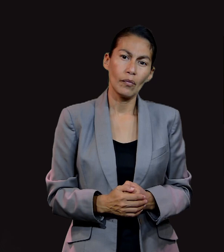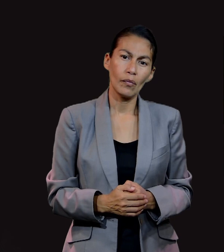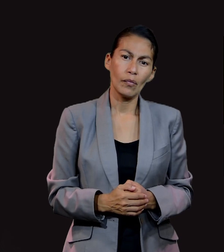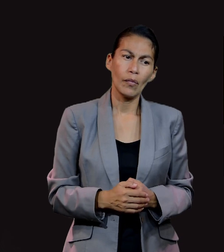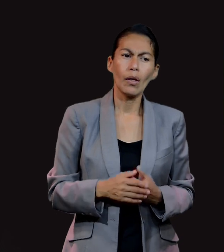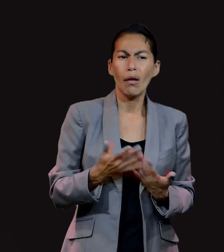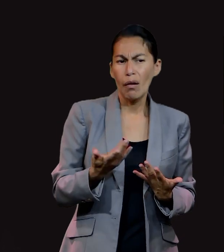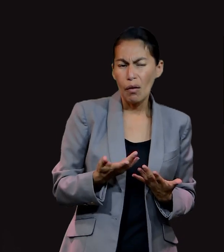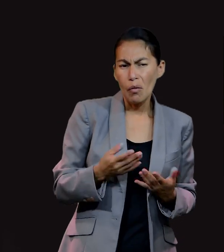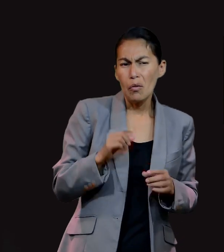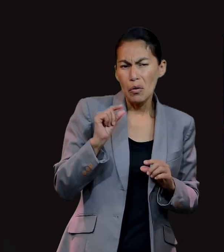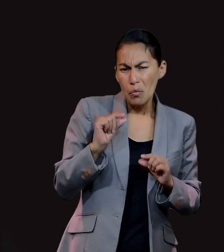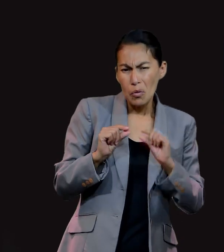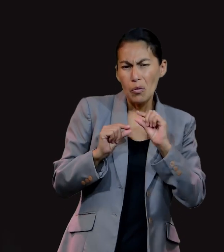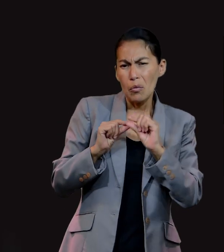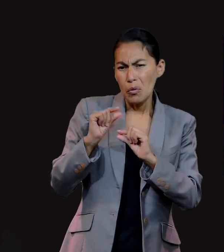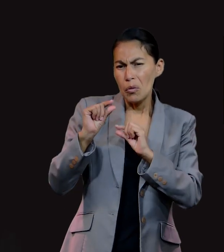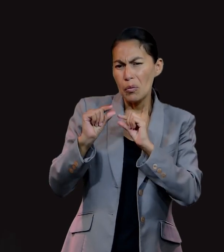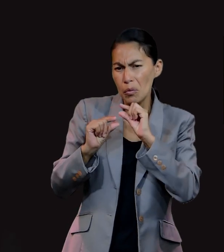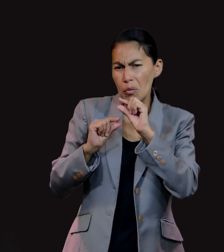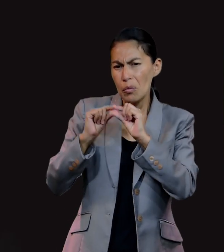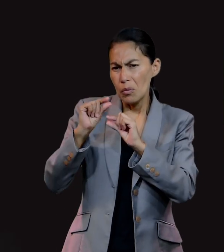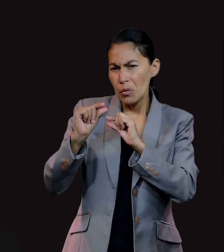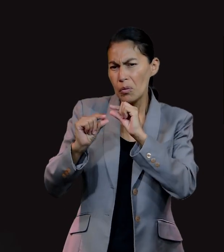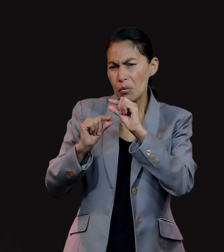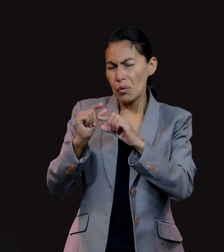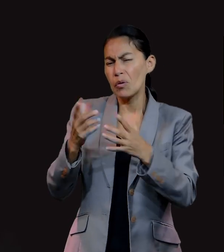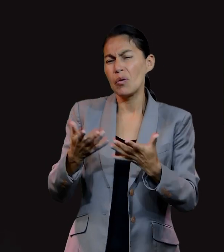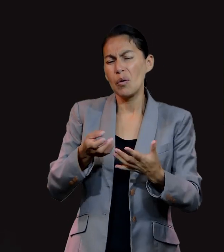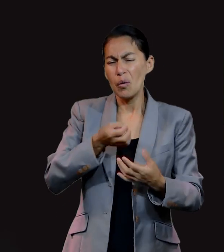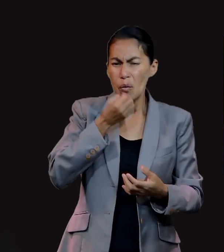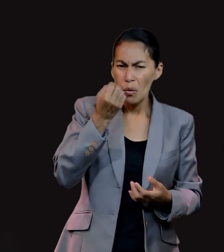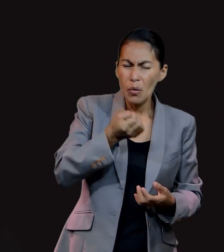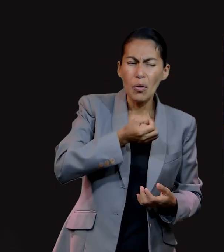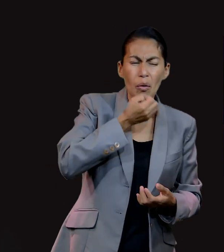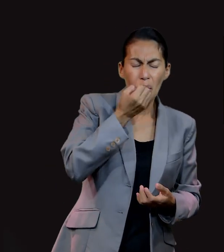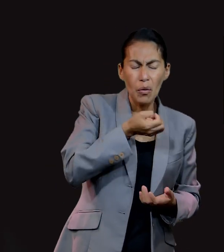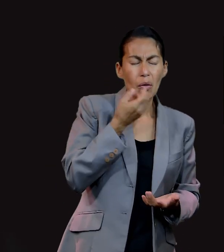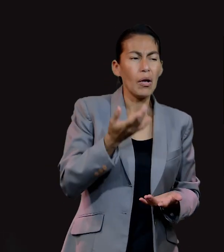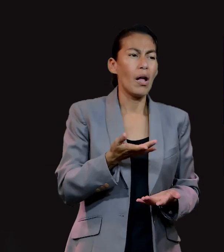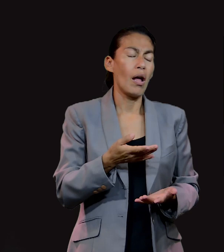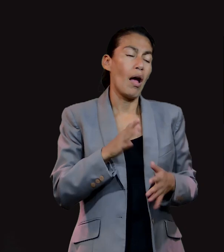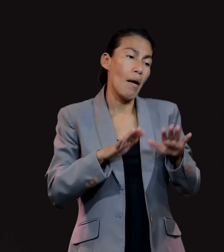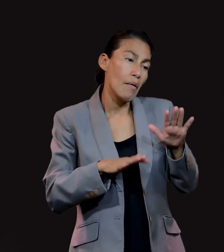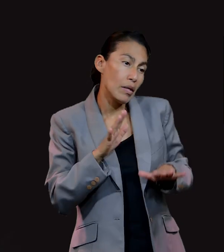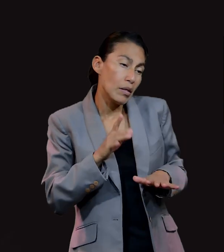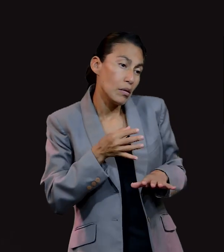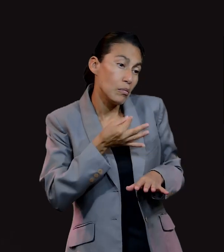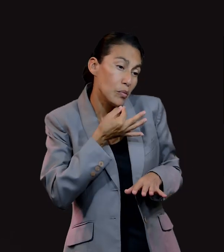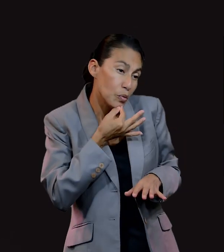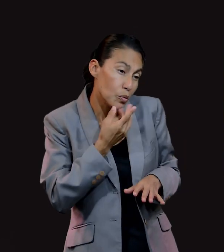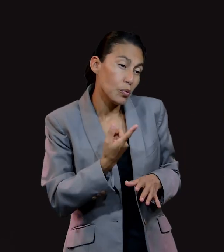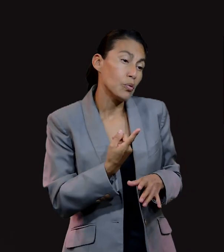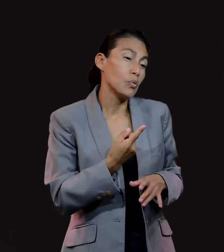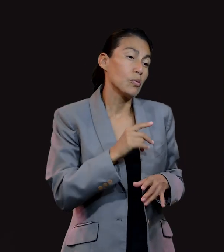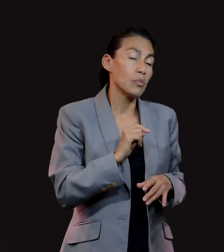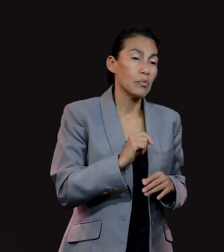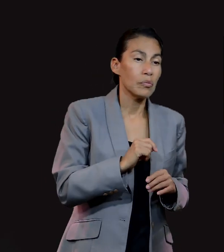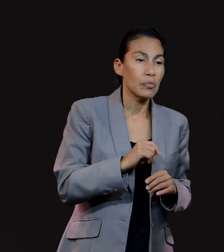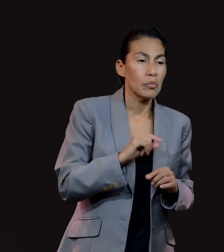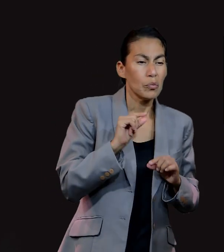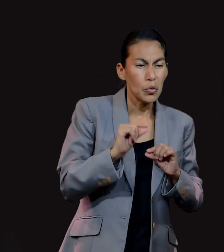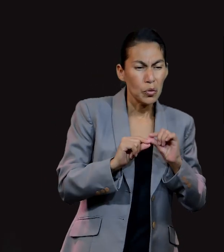que uno tiene. Sí, es decir el proceso es paulatino conforme uno va orando digamos unos